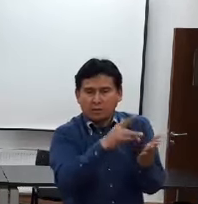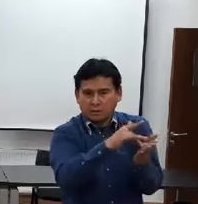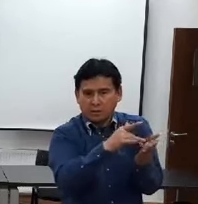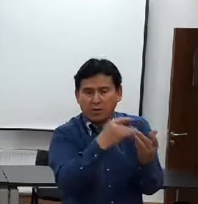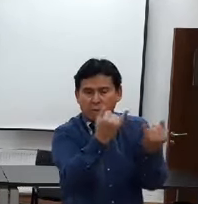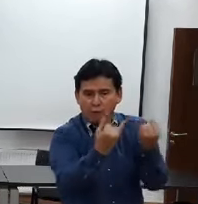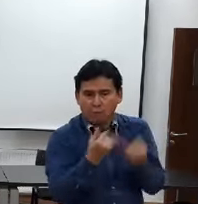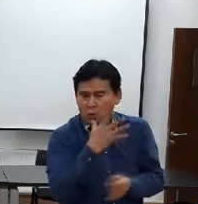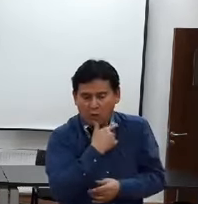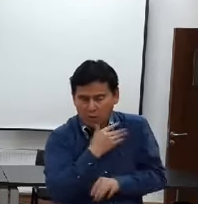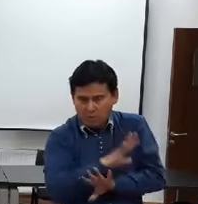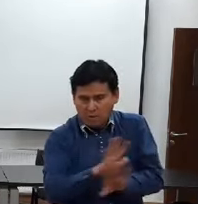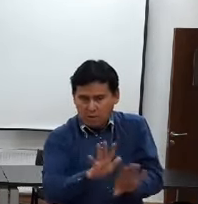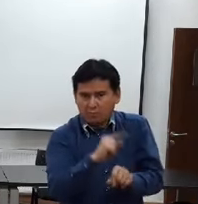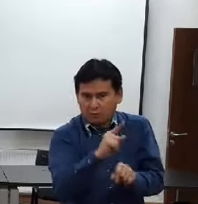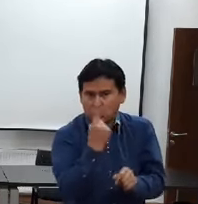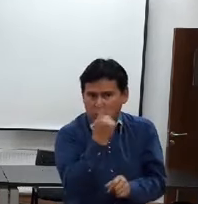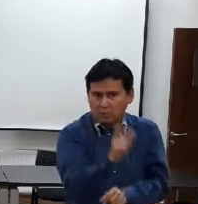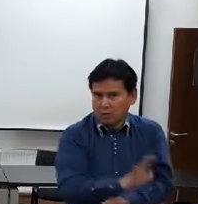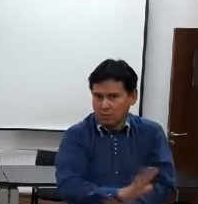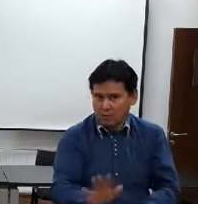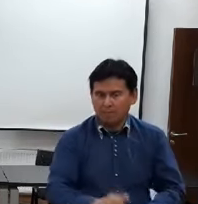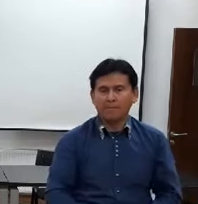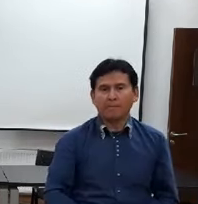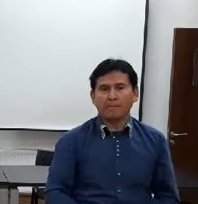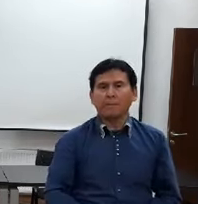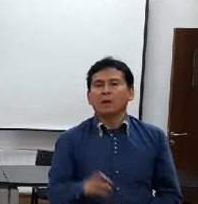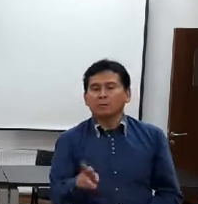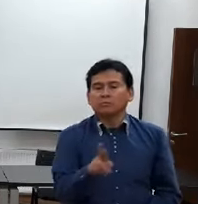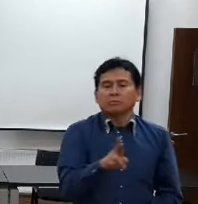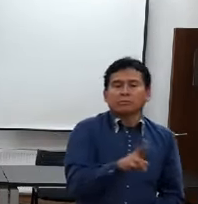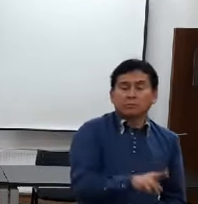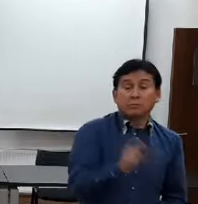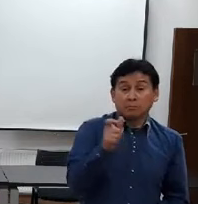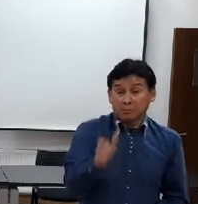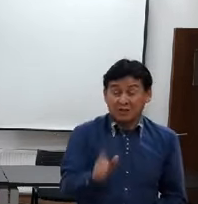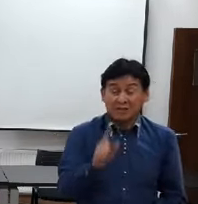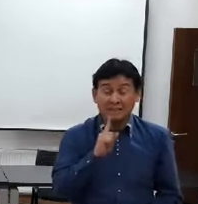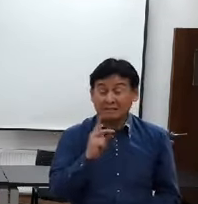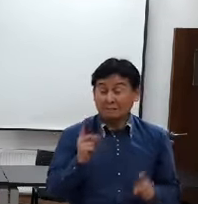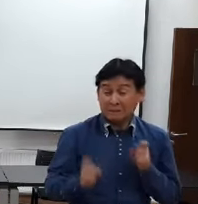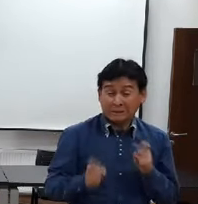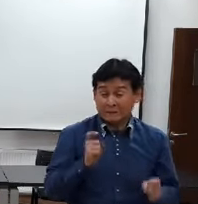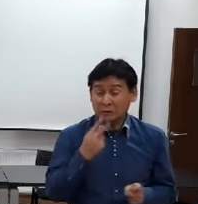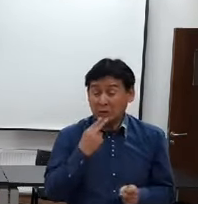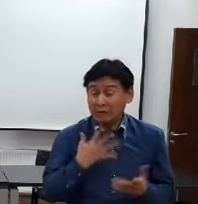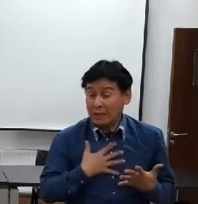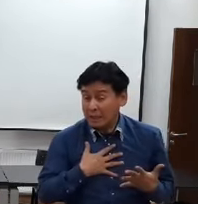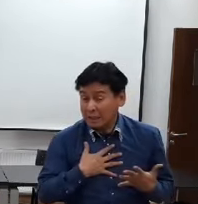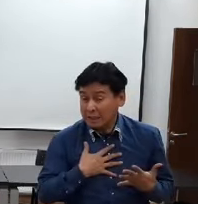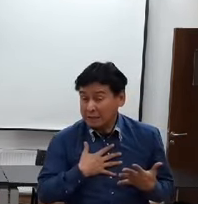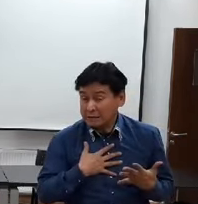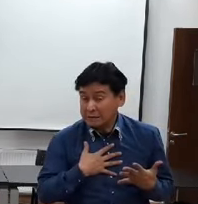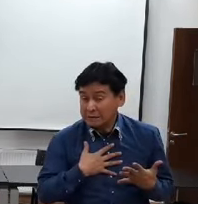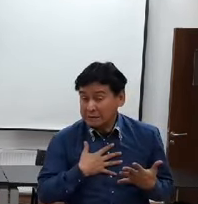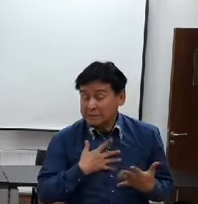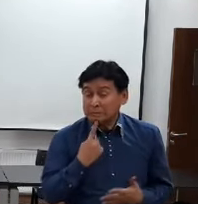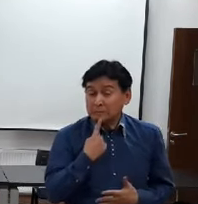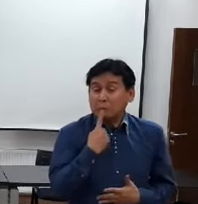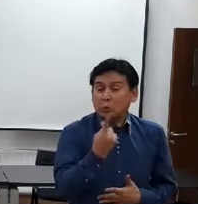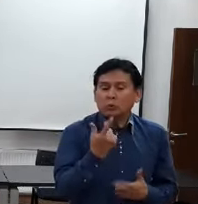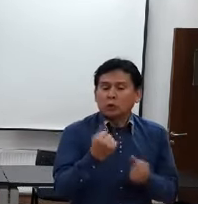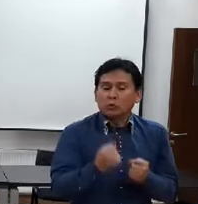información de otro caso reitero mi pregunta ella viene con el comitado lo que pasa es que su pregunta